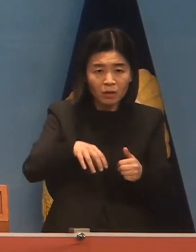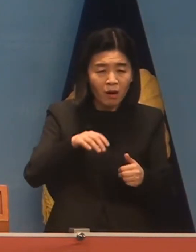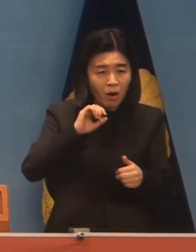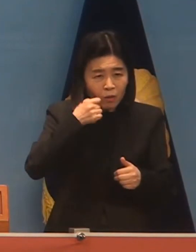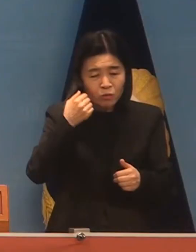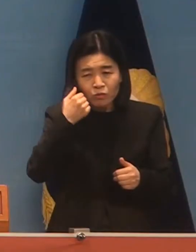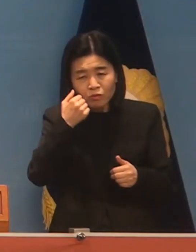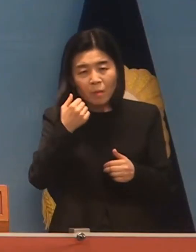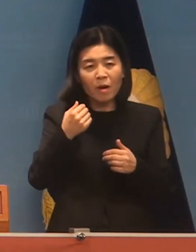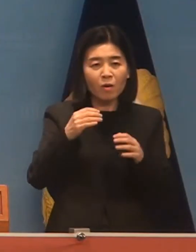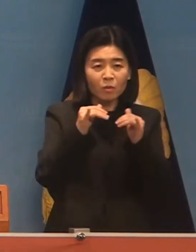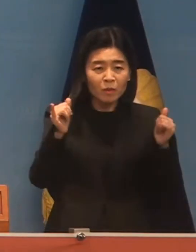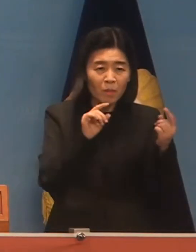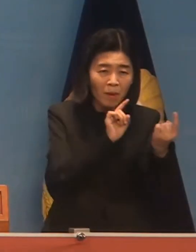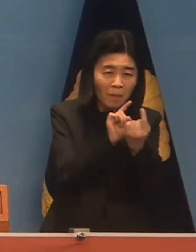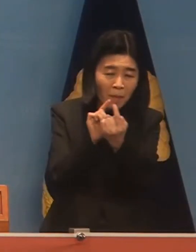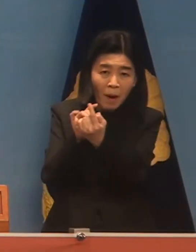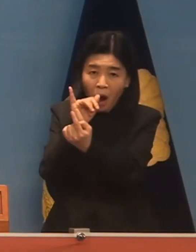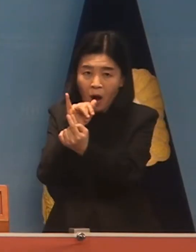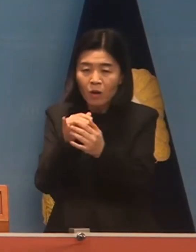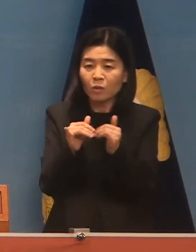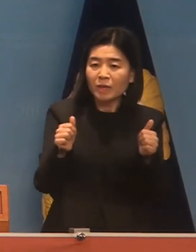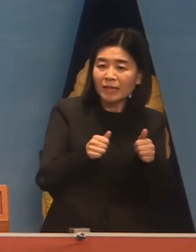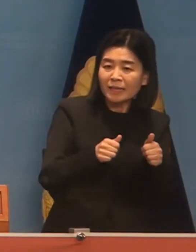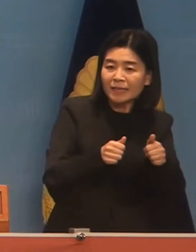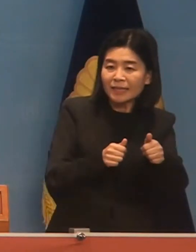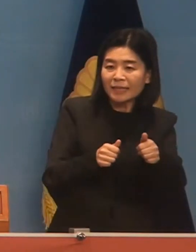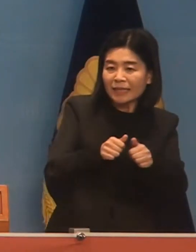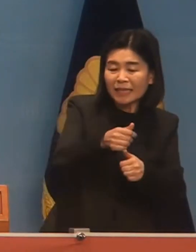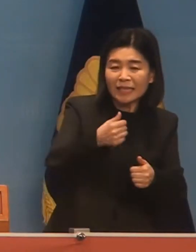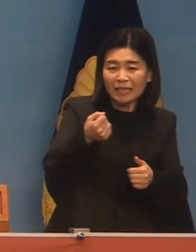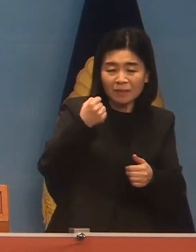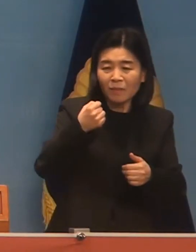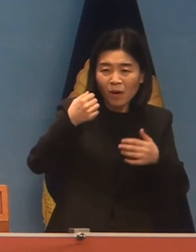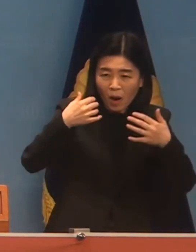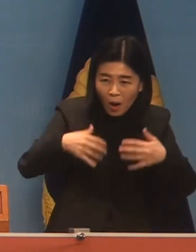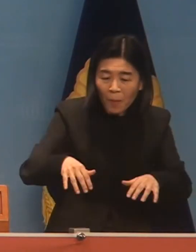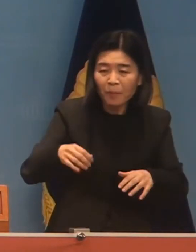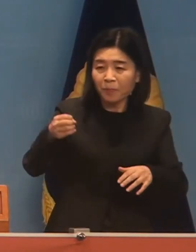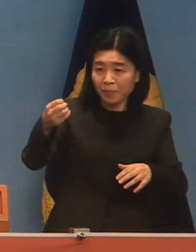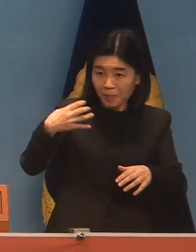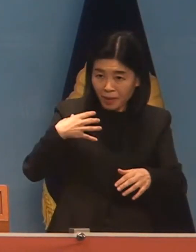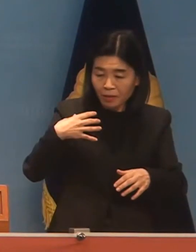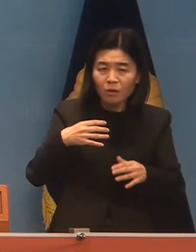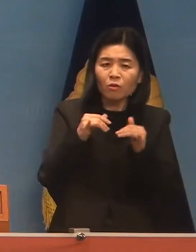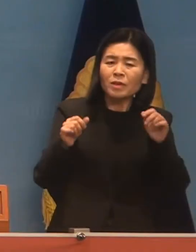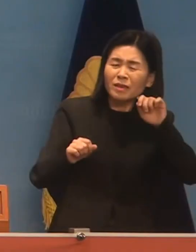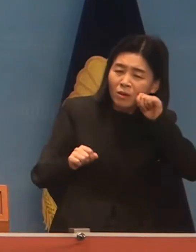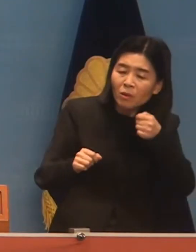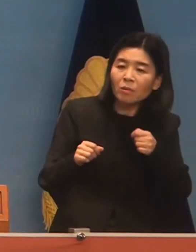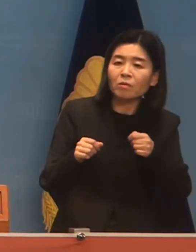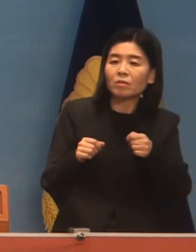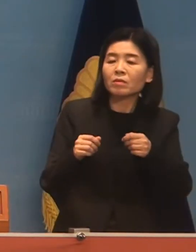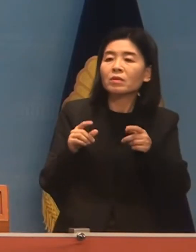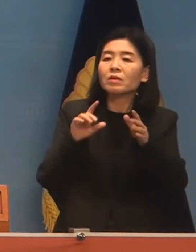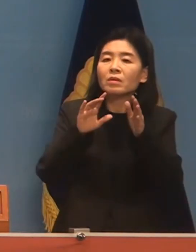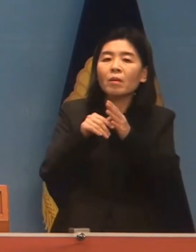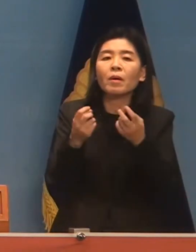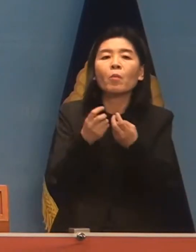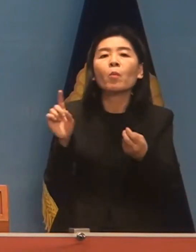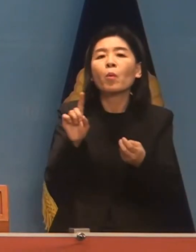국민을 찾습니다. 국민을 이길 힘은 없다고 합니다. 국민이 어려움에 처했을 땐 어떻게 해야